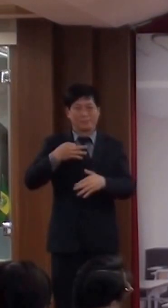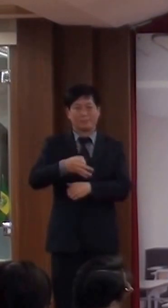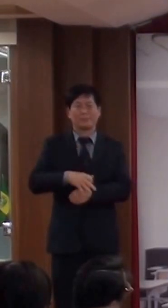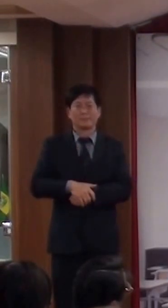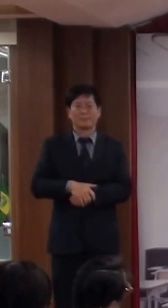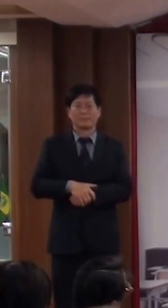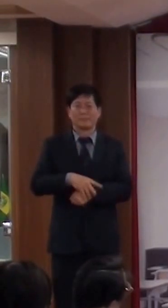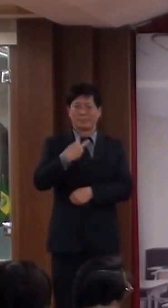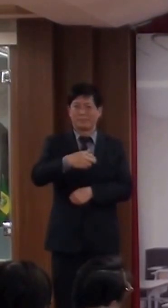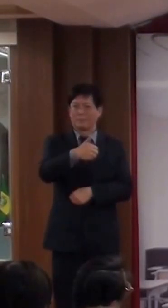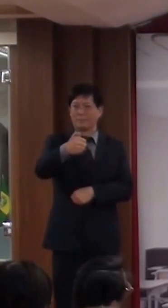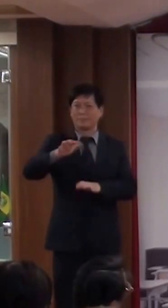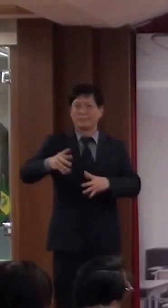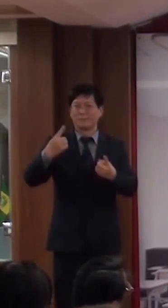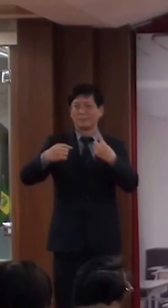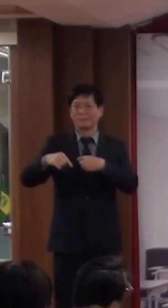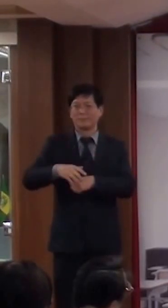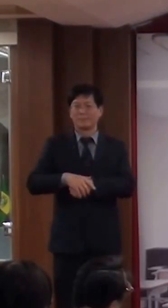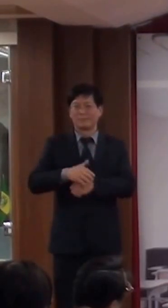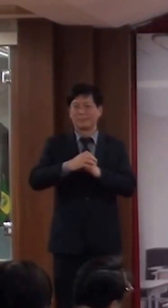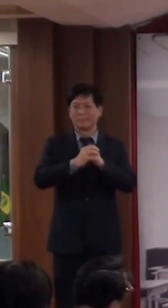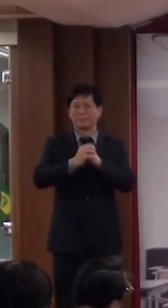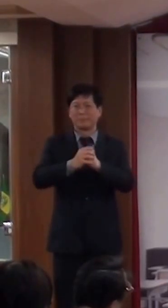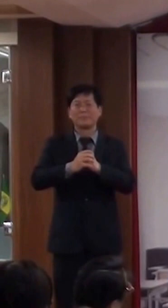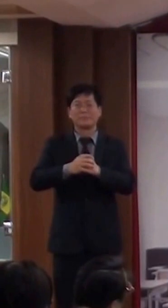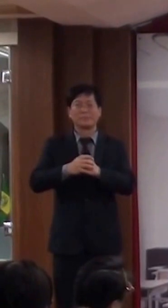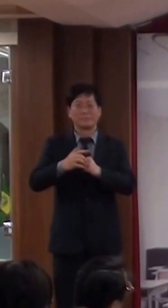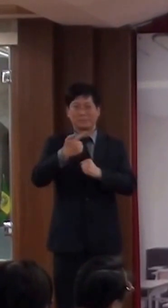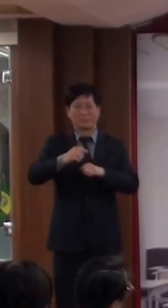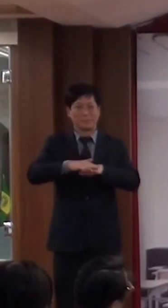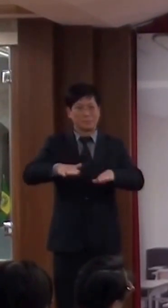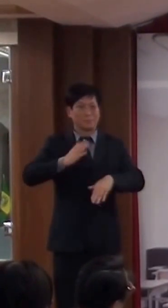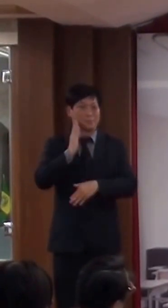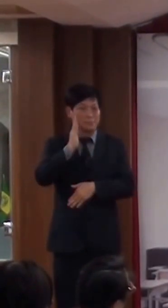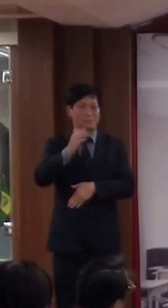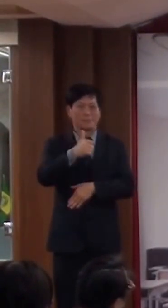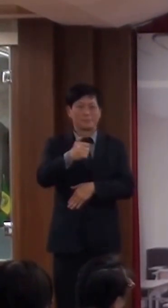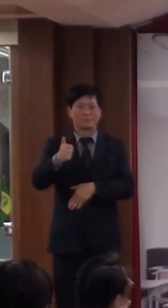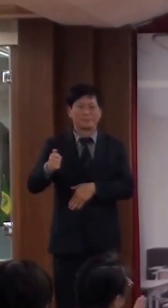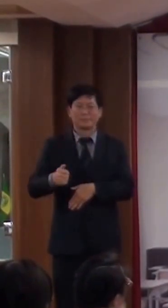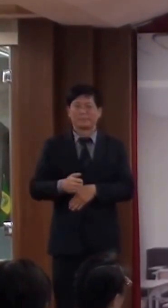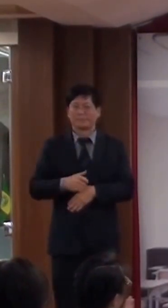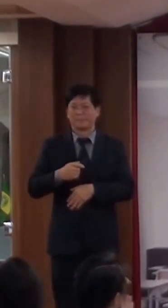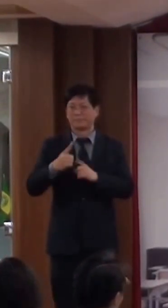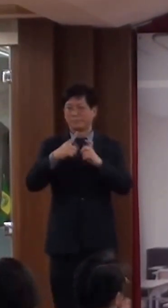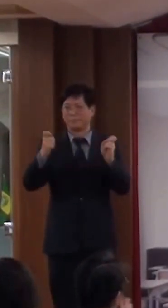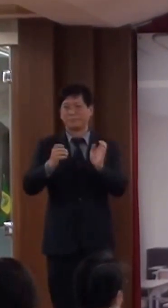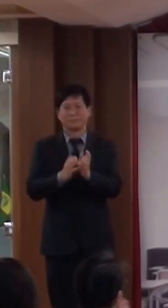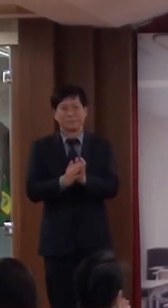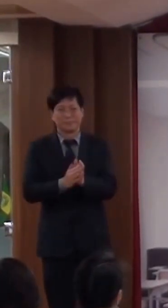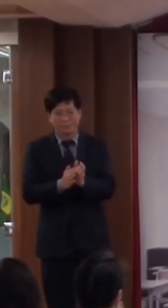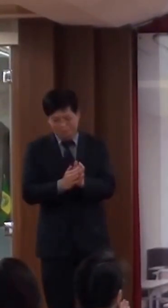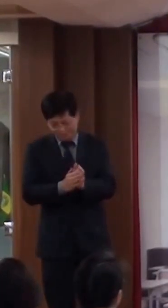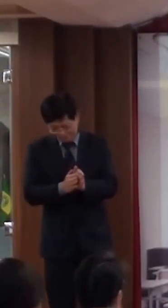喽。再次感谢大家今天的参与，祝福大家有个平安顺心，谢谢，拜拜。